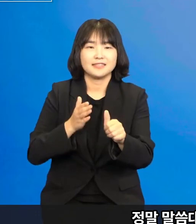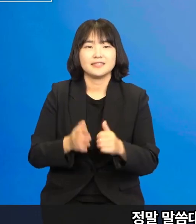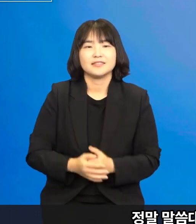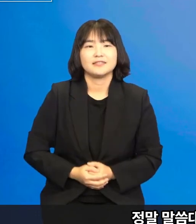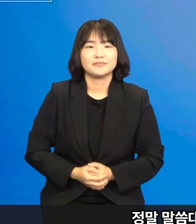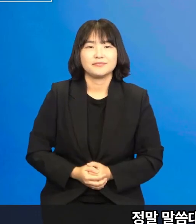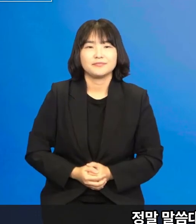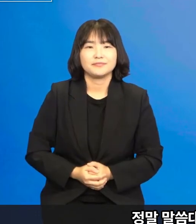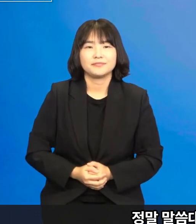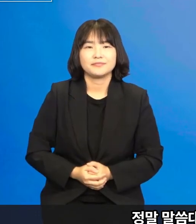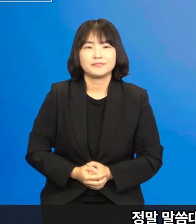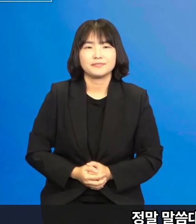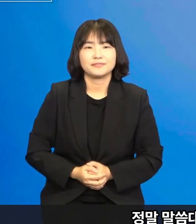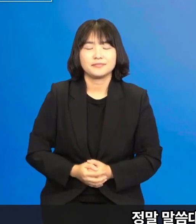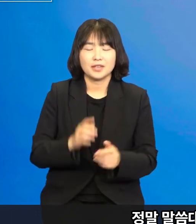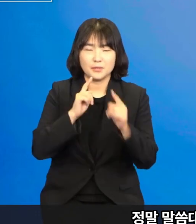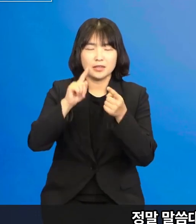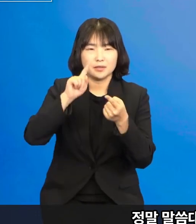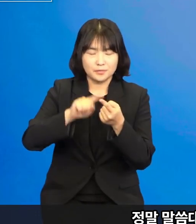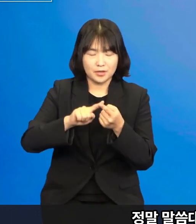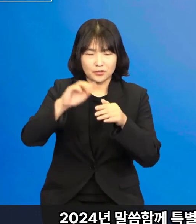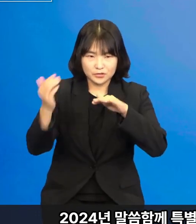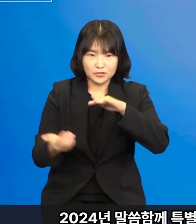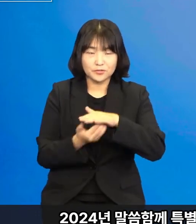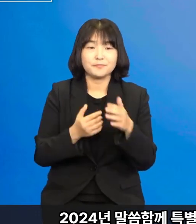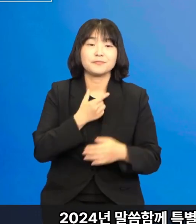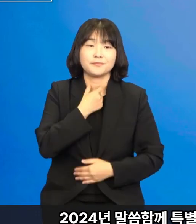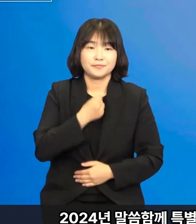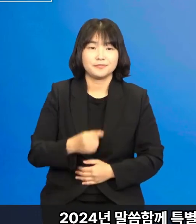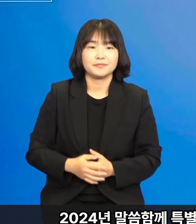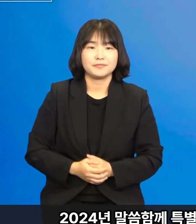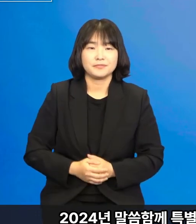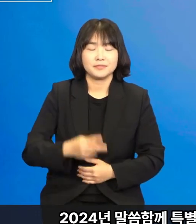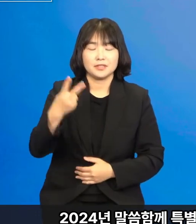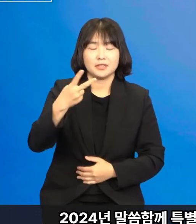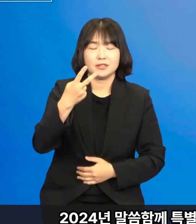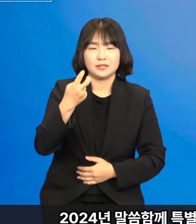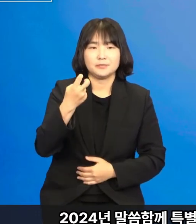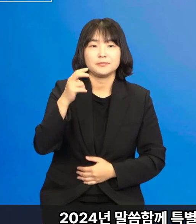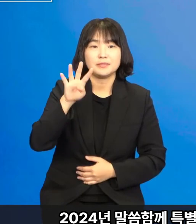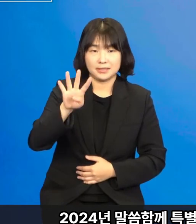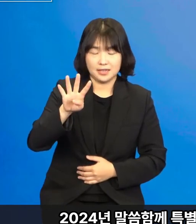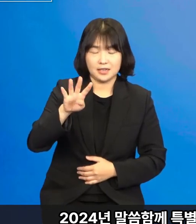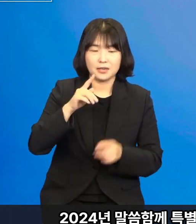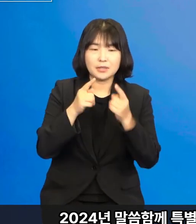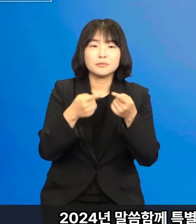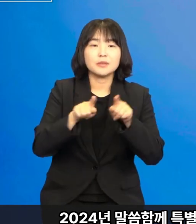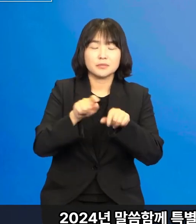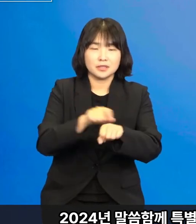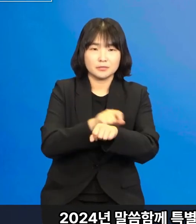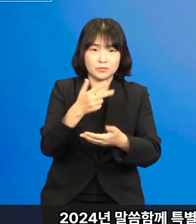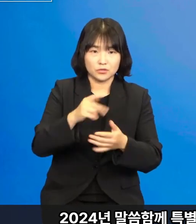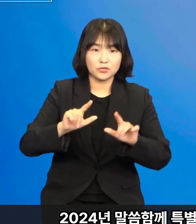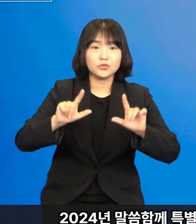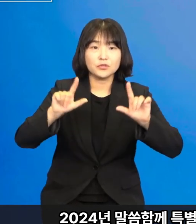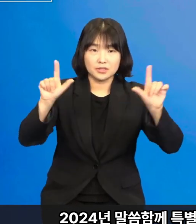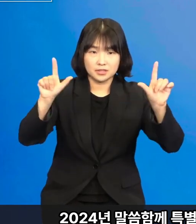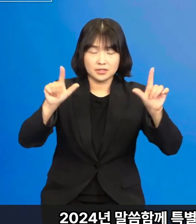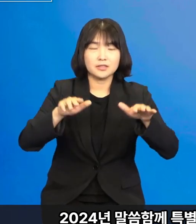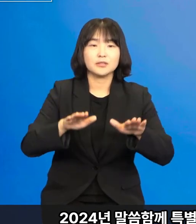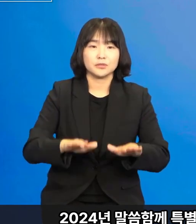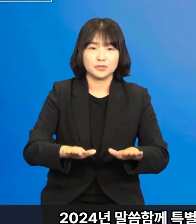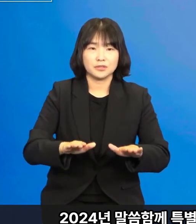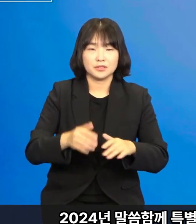네, 정말 말씀대로 되기를 원합니다. 네, 2024년 말씀 함께 특별주일